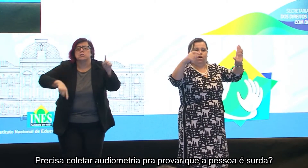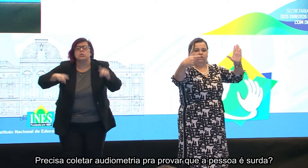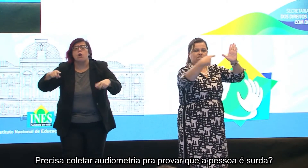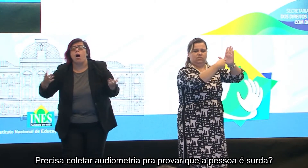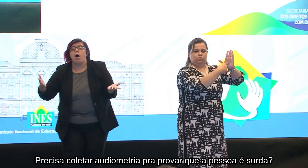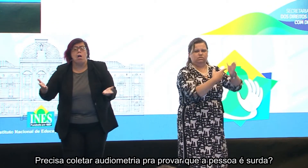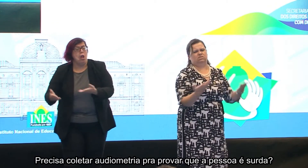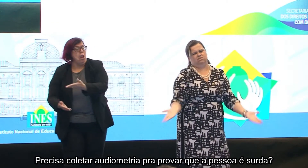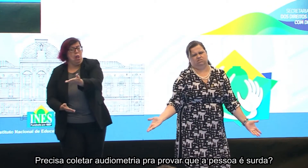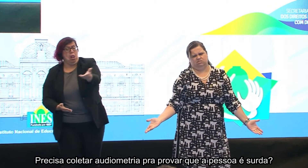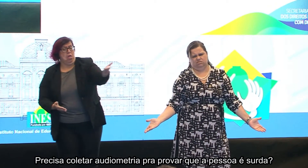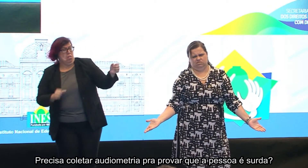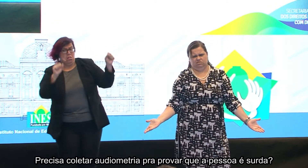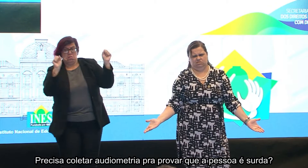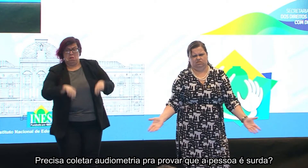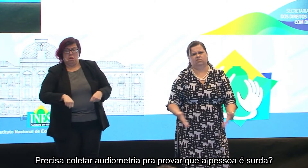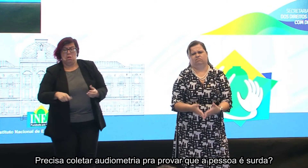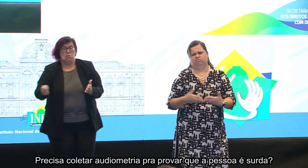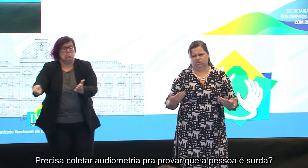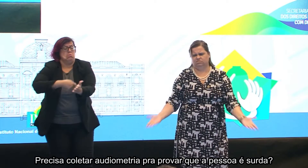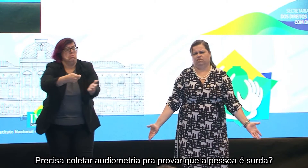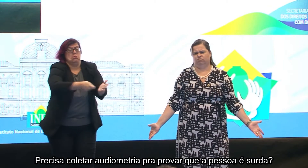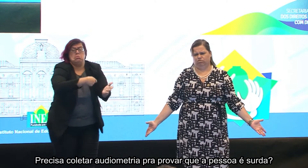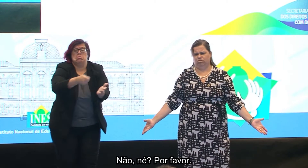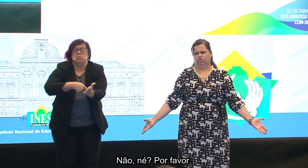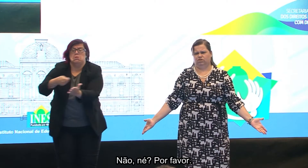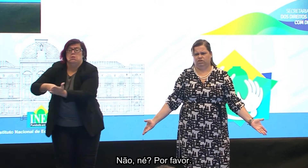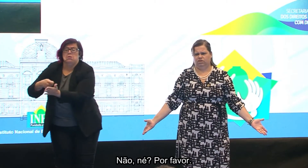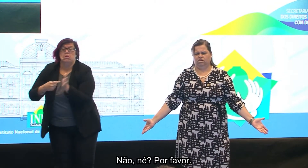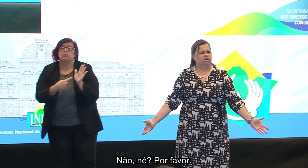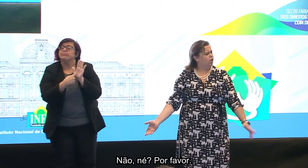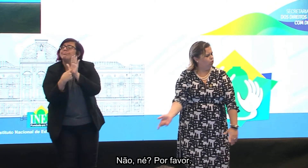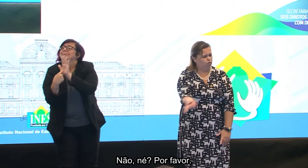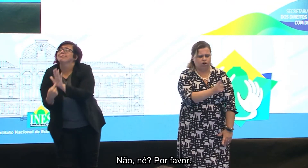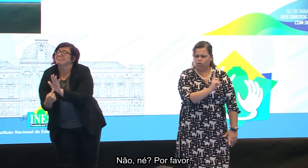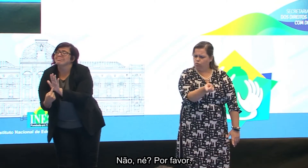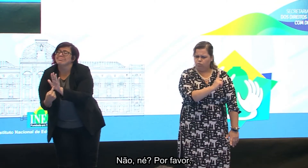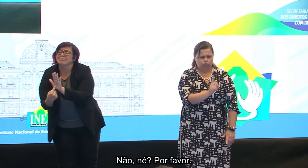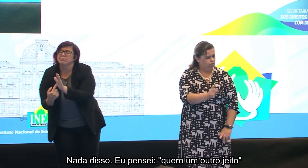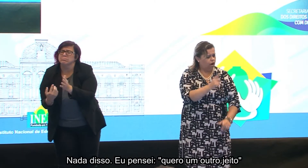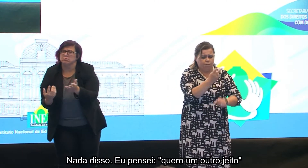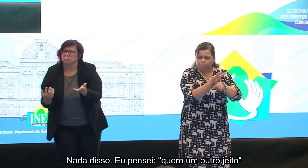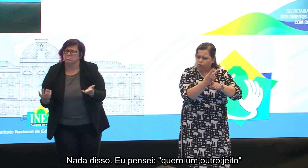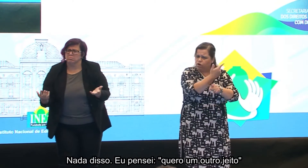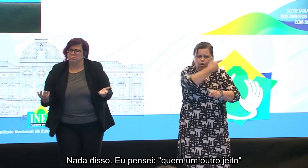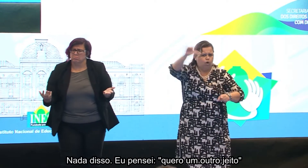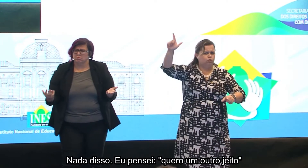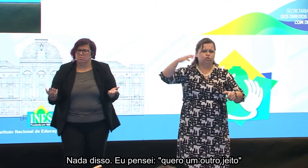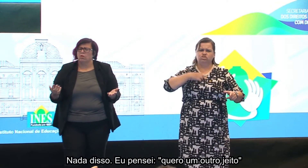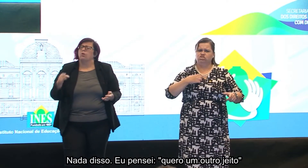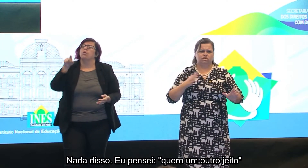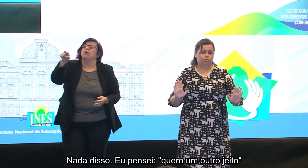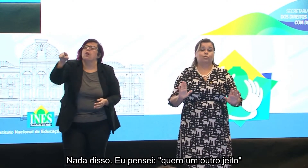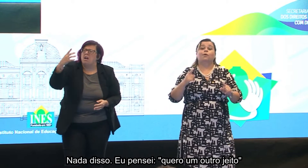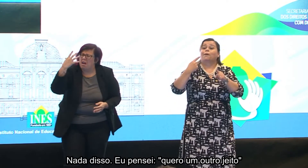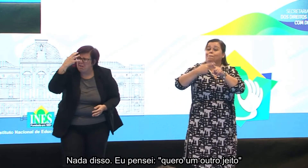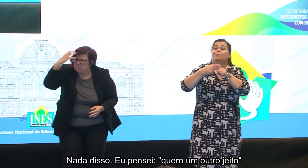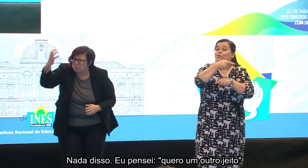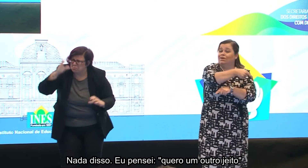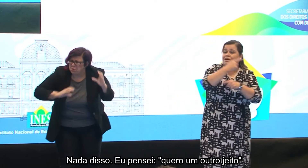precisa coletar audiometria para provar que a pessoa é surda? Não, né? Por favor. Não, nada disso. Não é isso. Eu pensei, eu